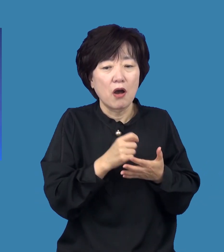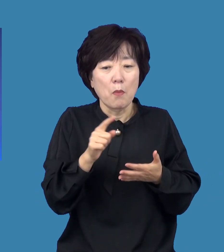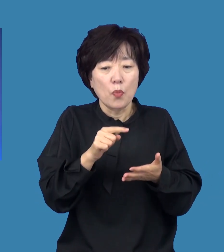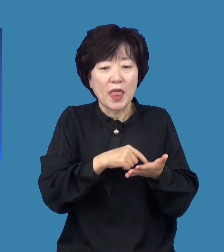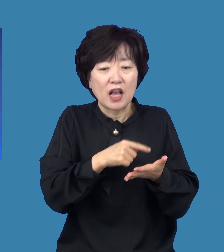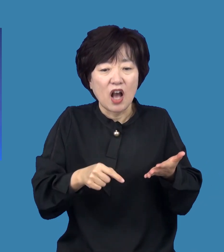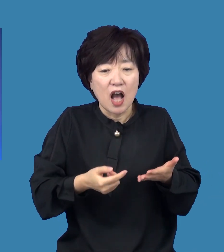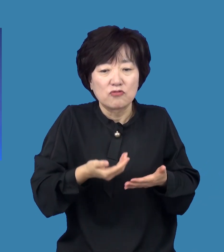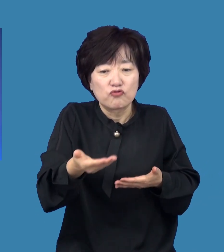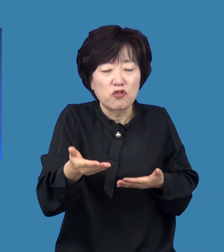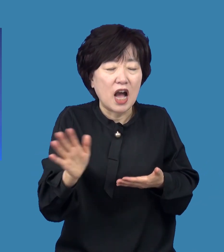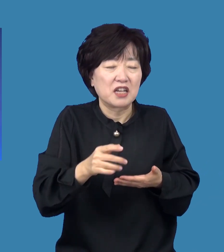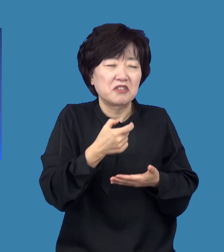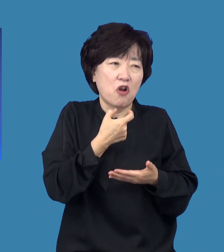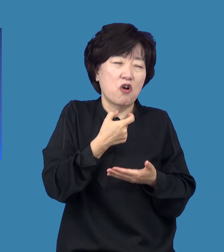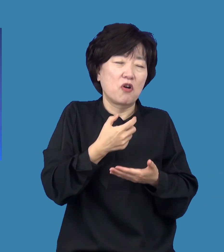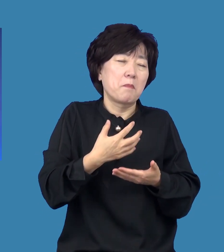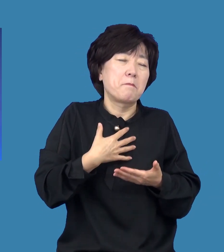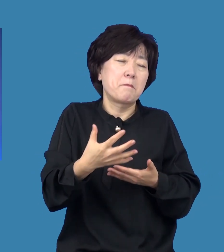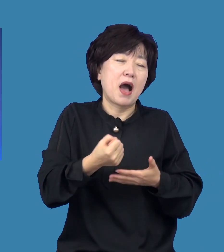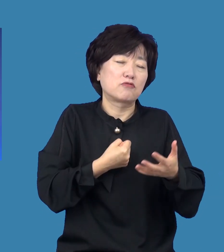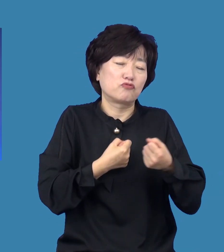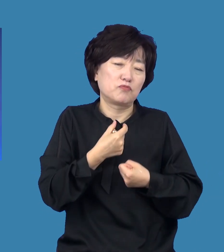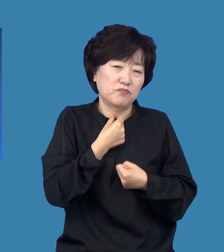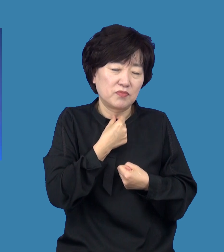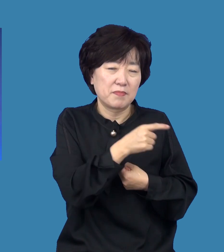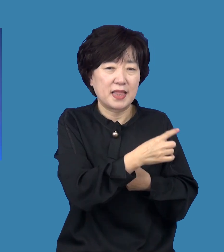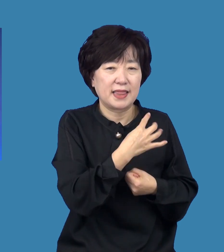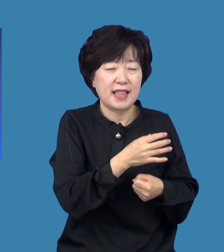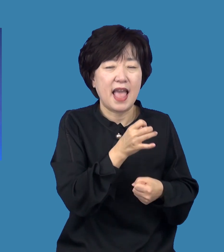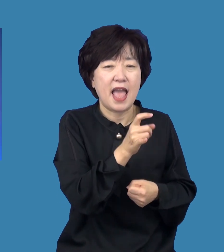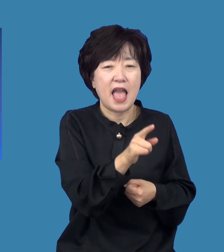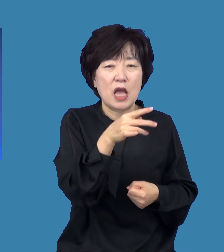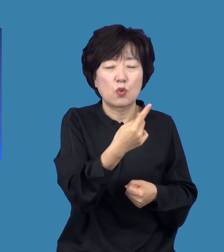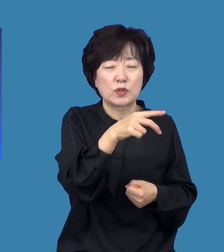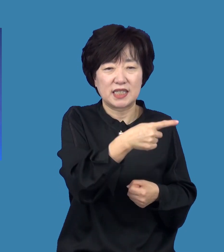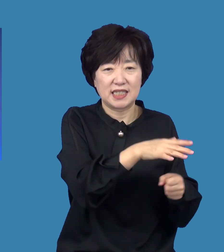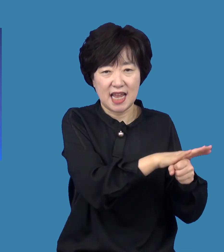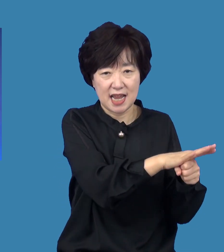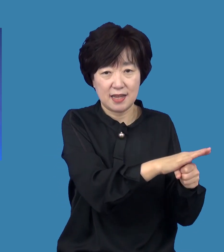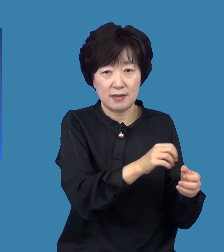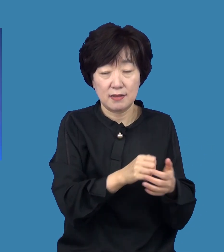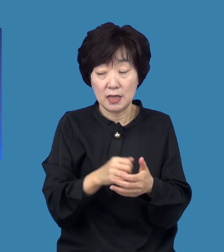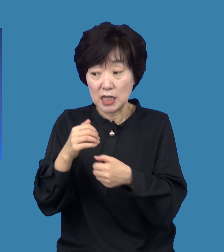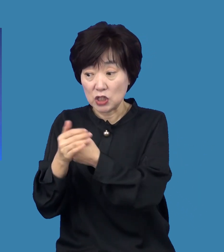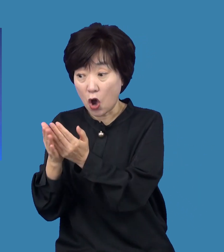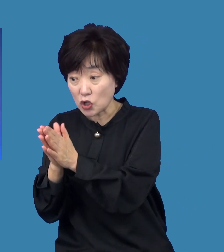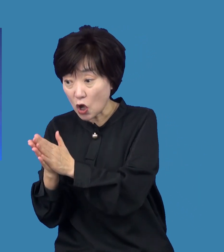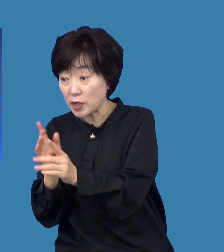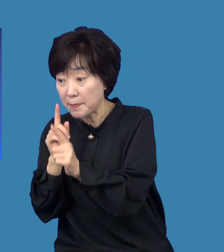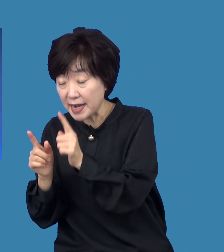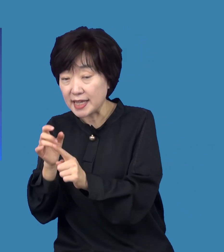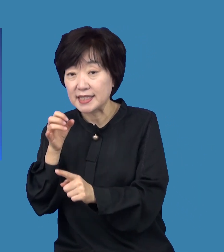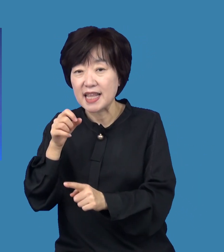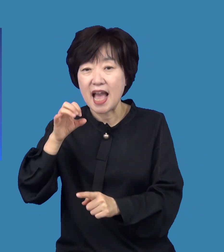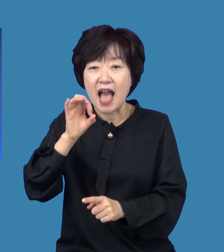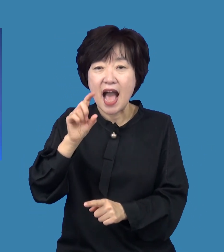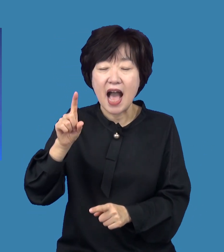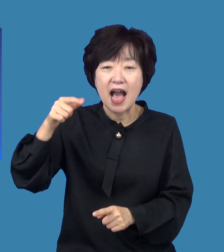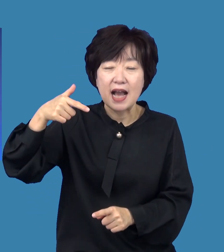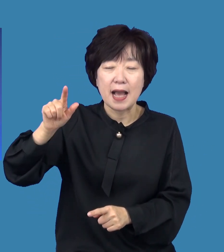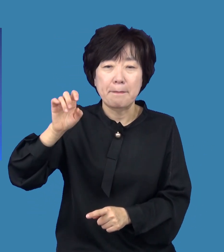받으려고만 하는 것을 에로스적인 사랑이라 그래요. 그런데 성경이 얘기하는 아가페의 사랑은요 전혀